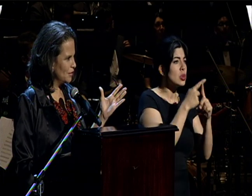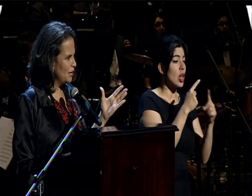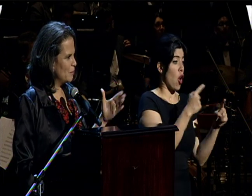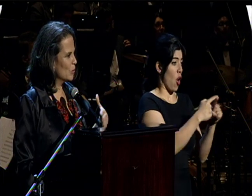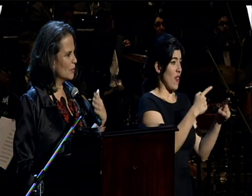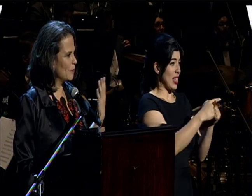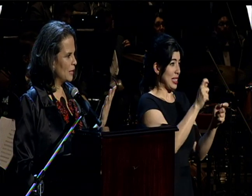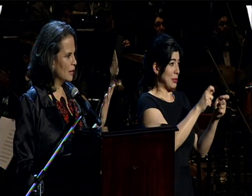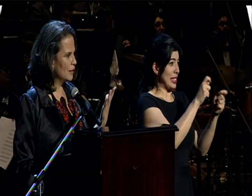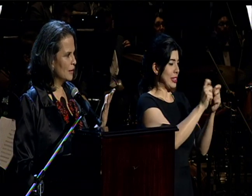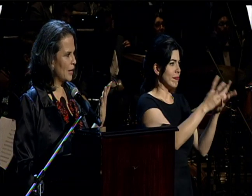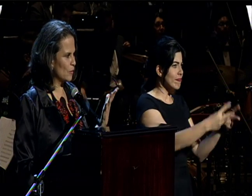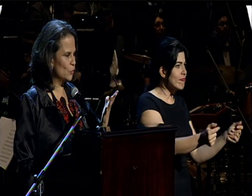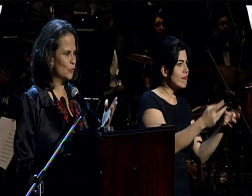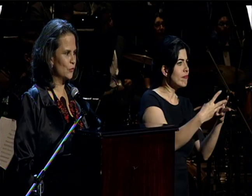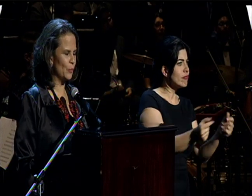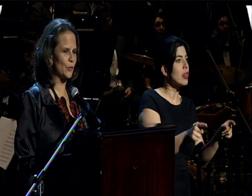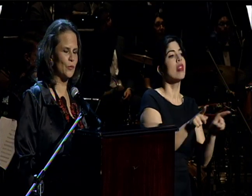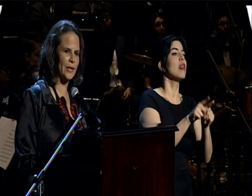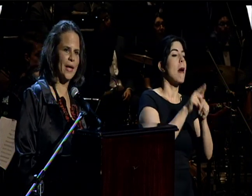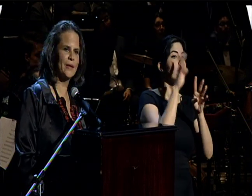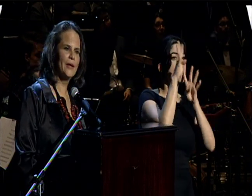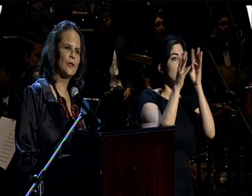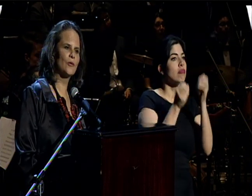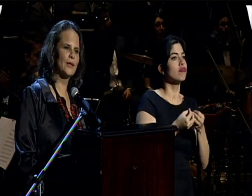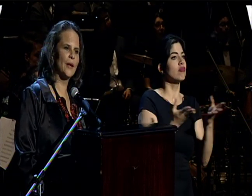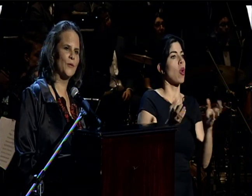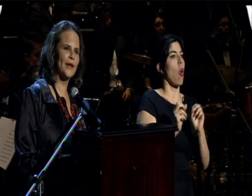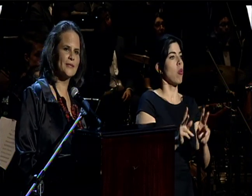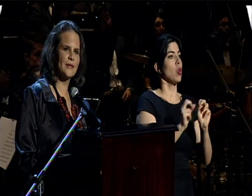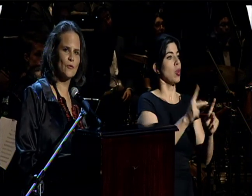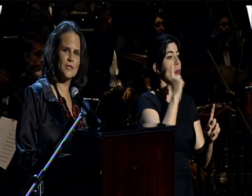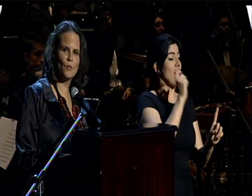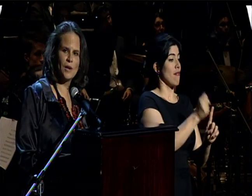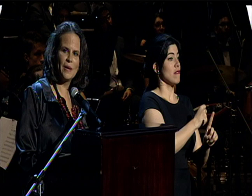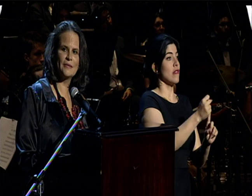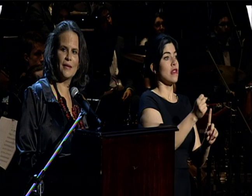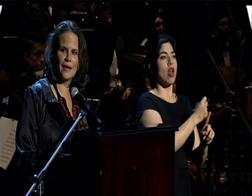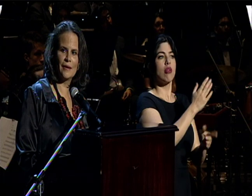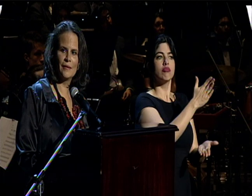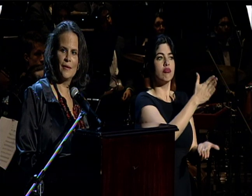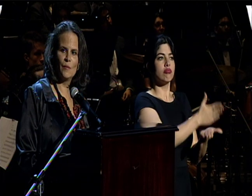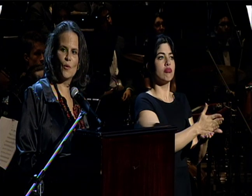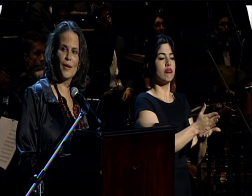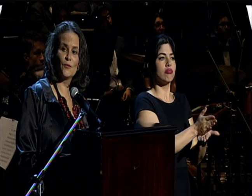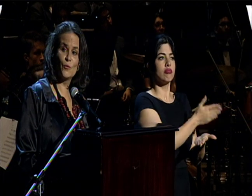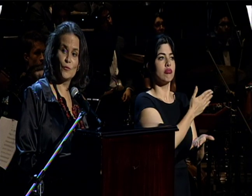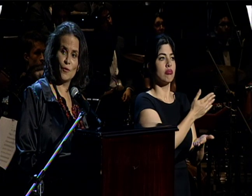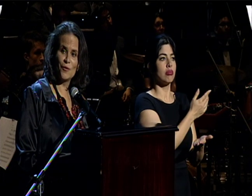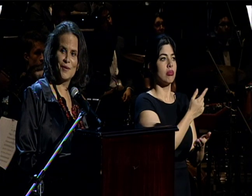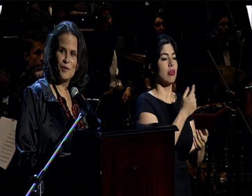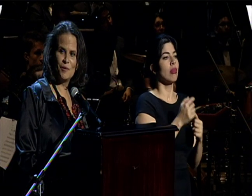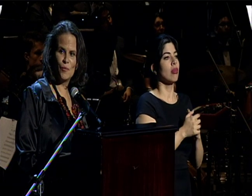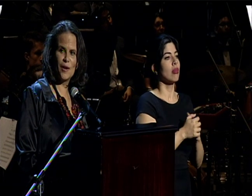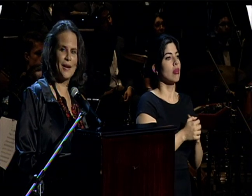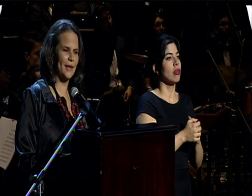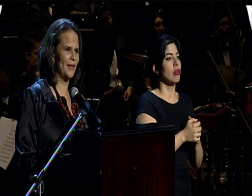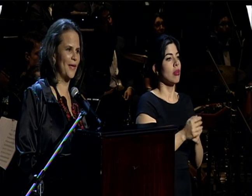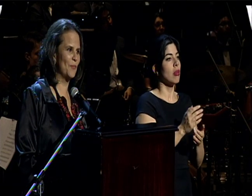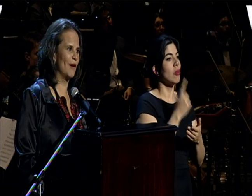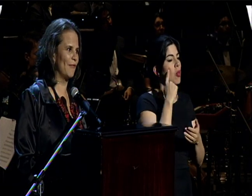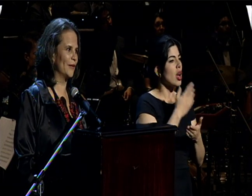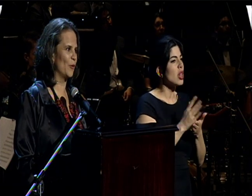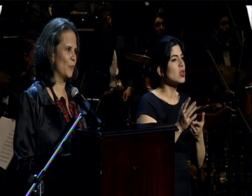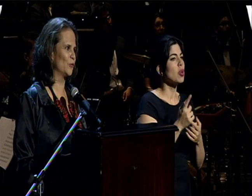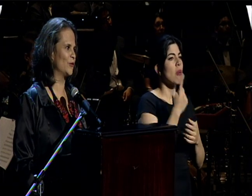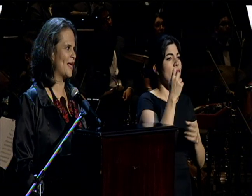concretos, pero también crear mundos de oportunidad donde la violencia no se vuelva a instalar por la exclusión, por la inequidad,